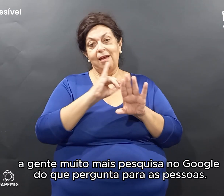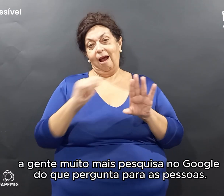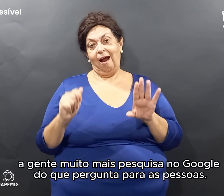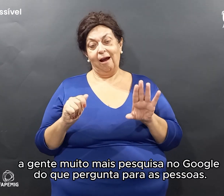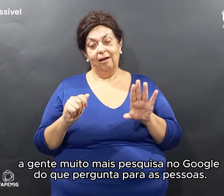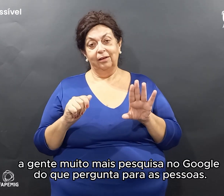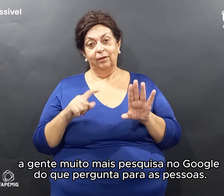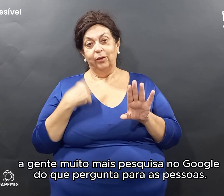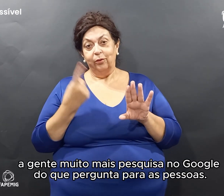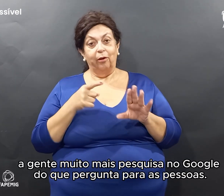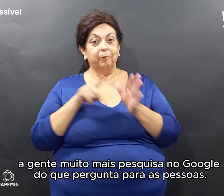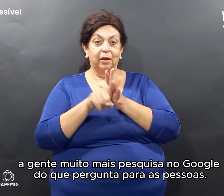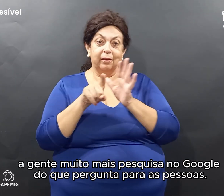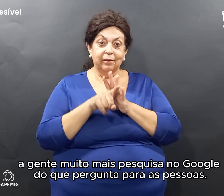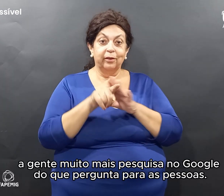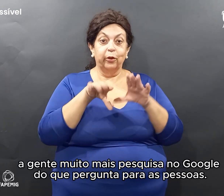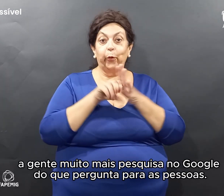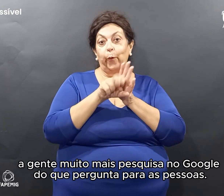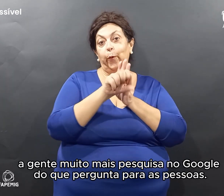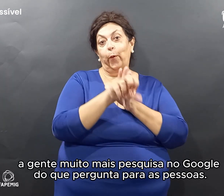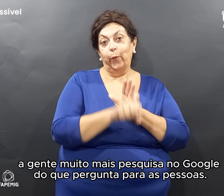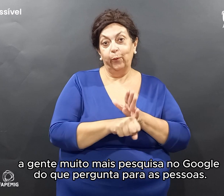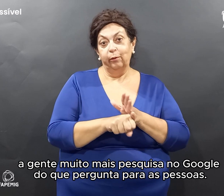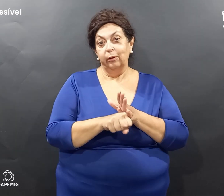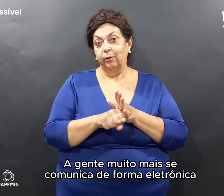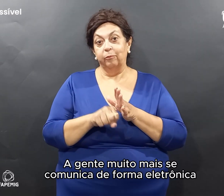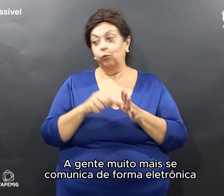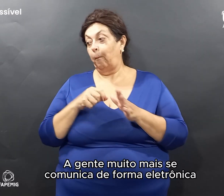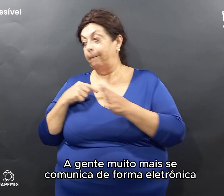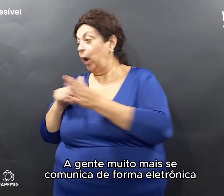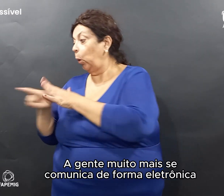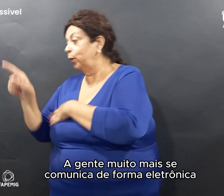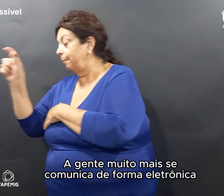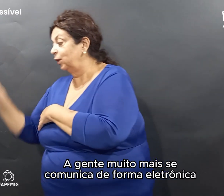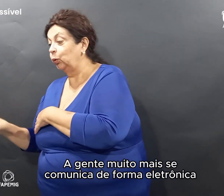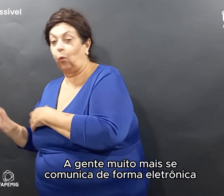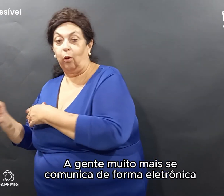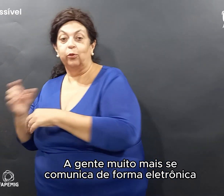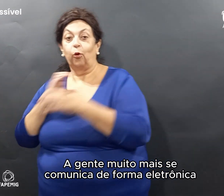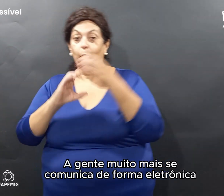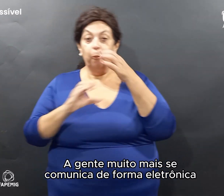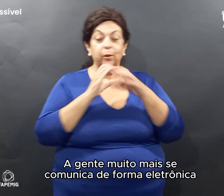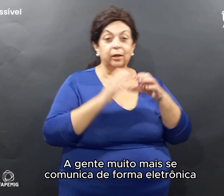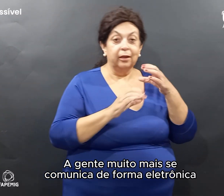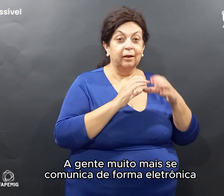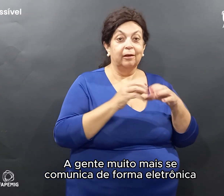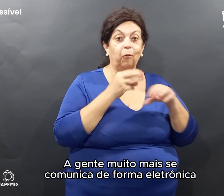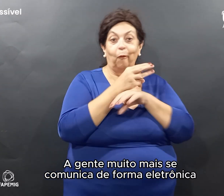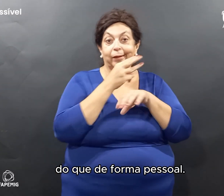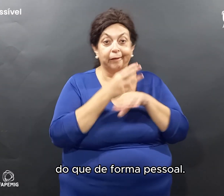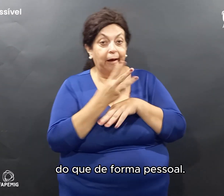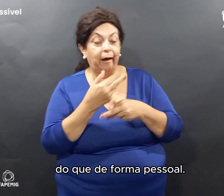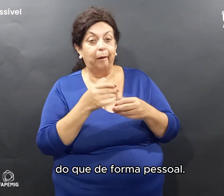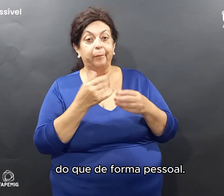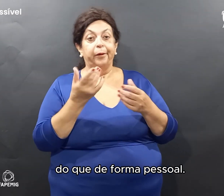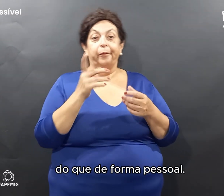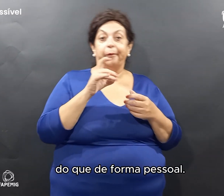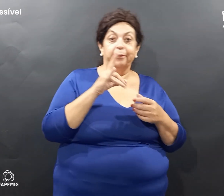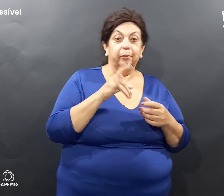muito mais pesquisa no Google do que pergunta para as pessoas. A gente muito mais se comunica de forma eletrônica do que de forma pessoal. E